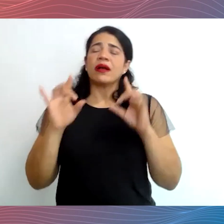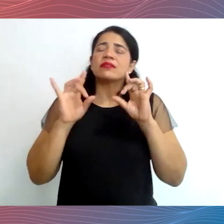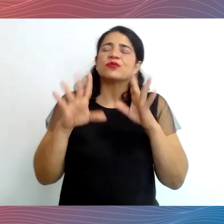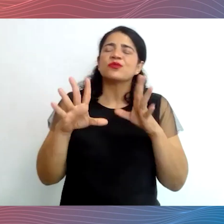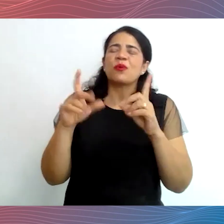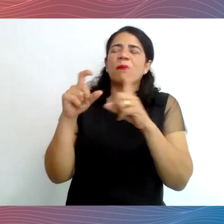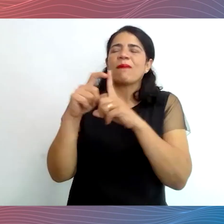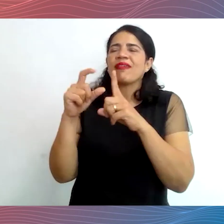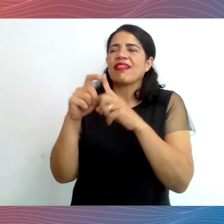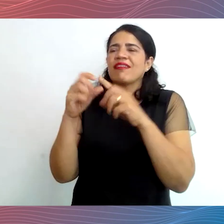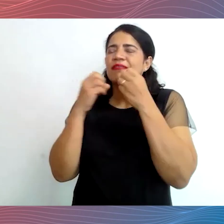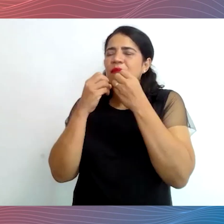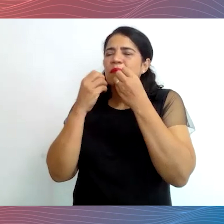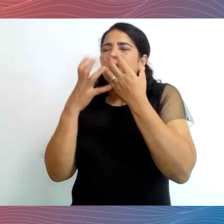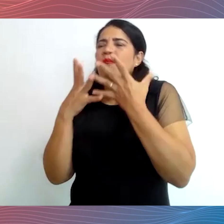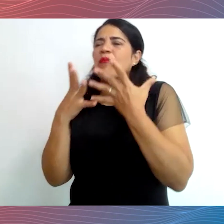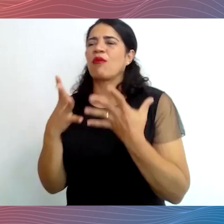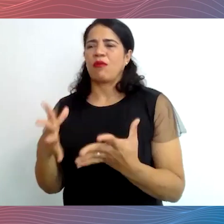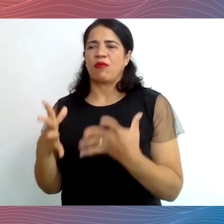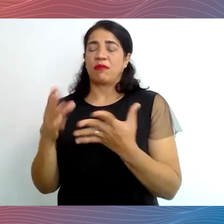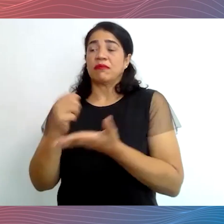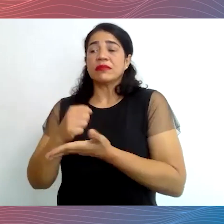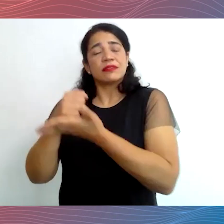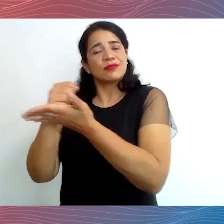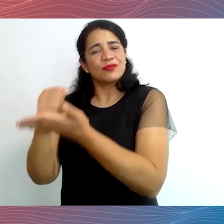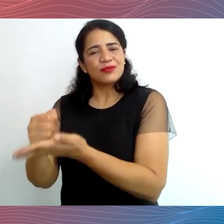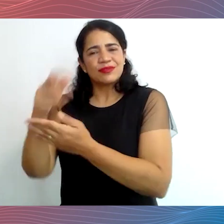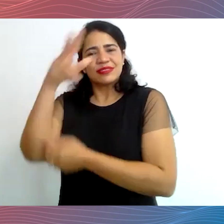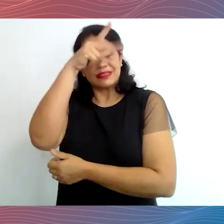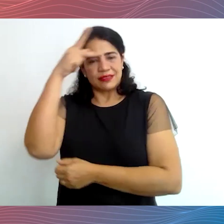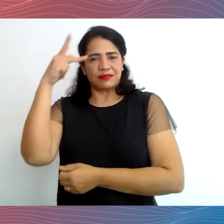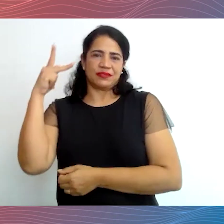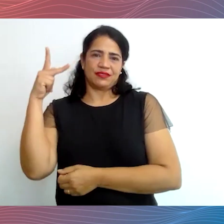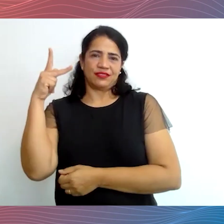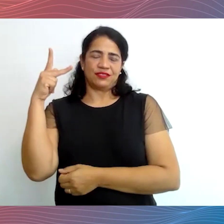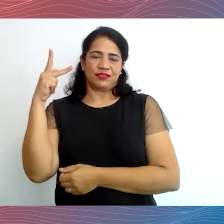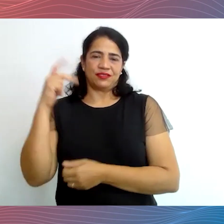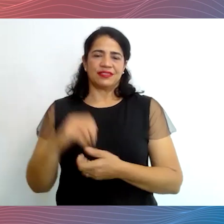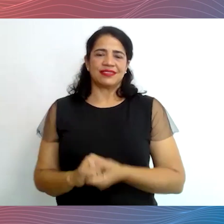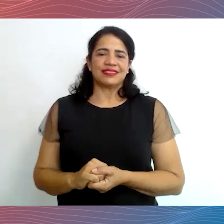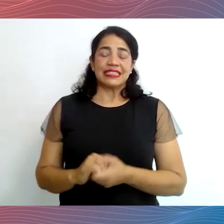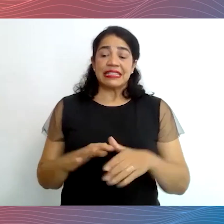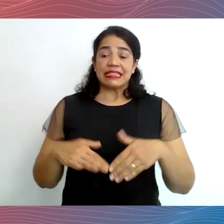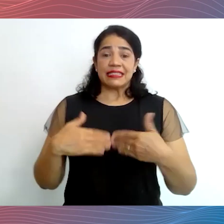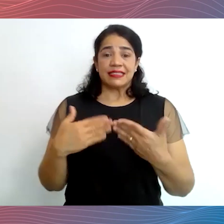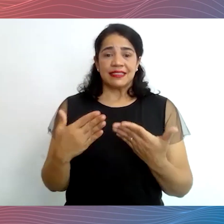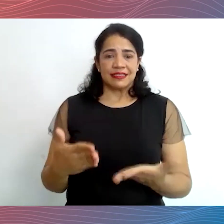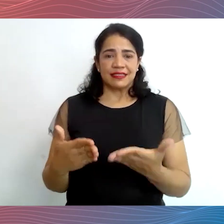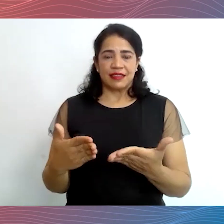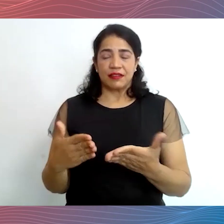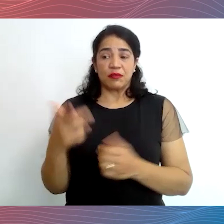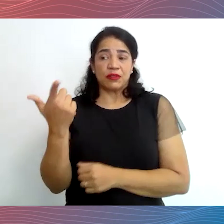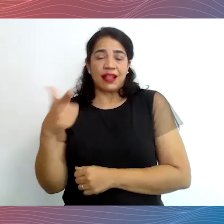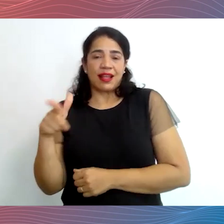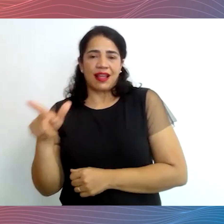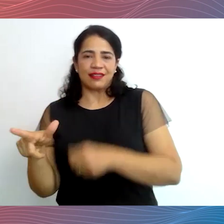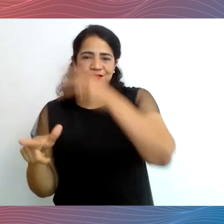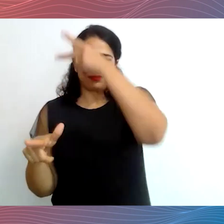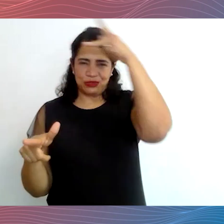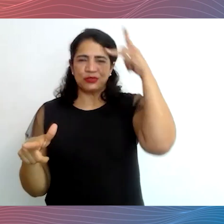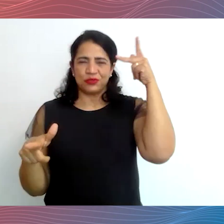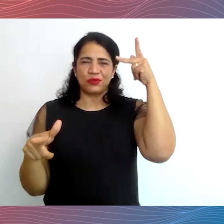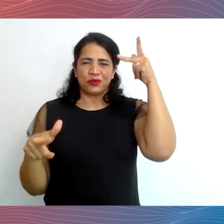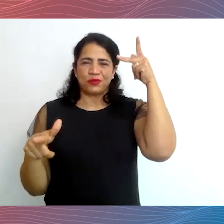E nós transmitimos graça aos que nos ouvem como canais